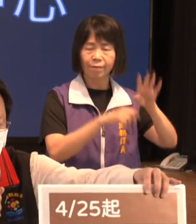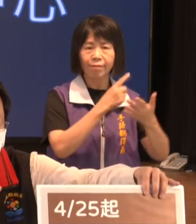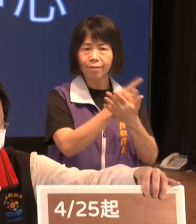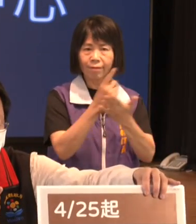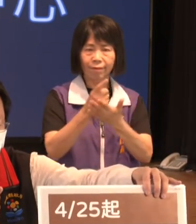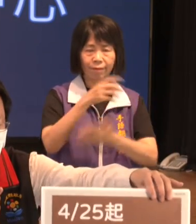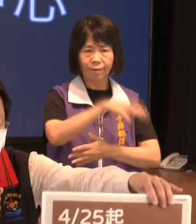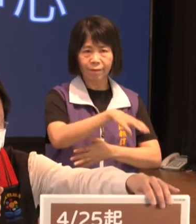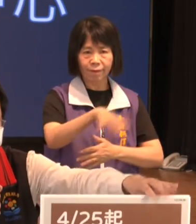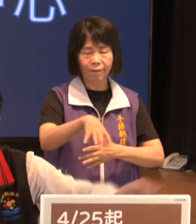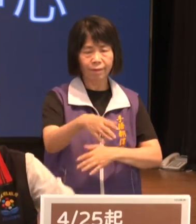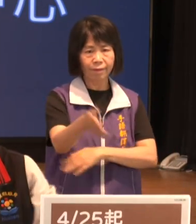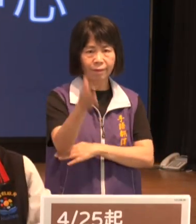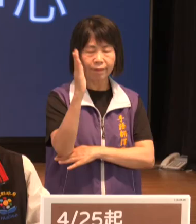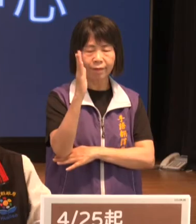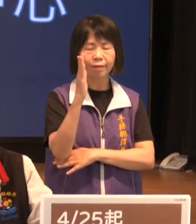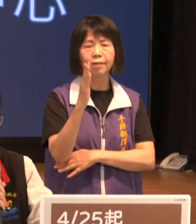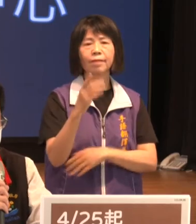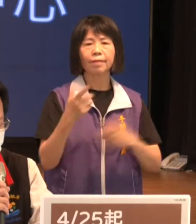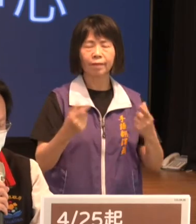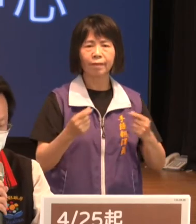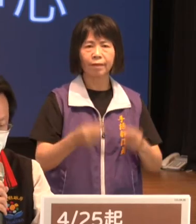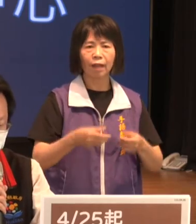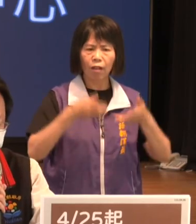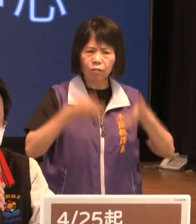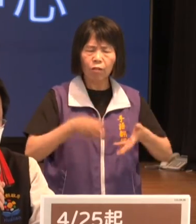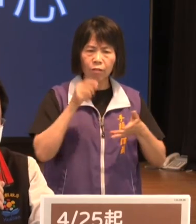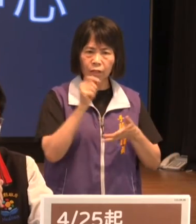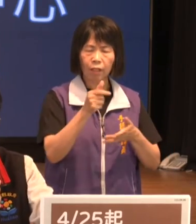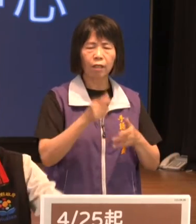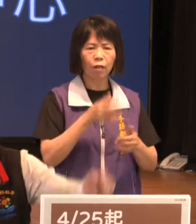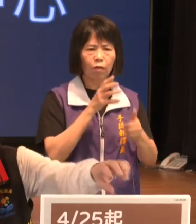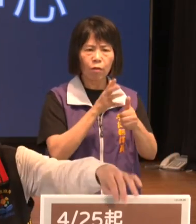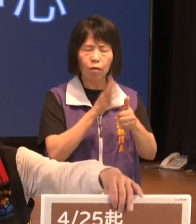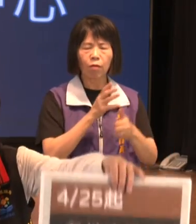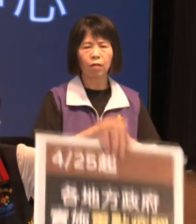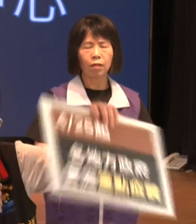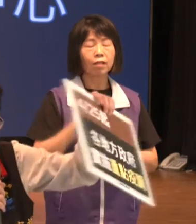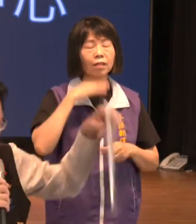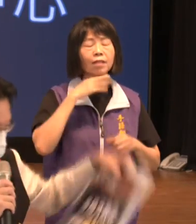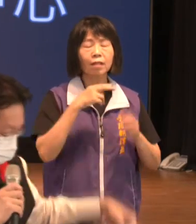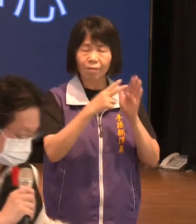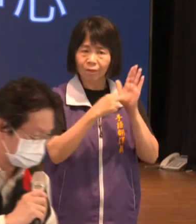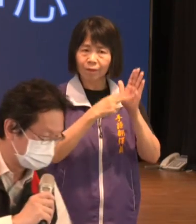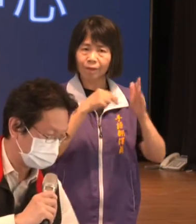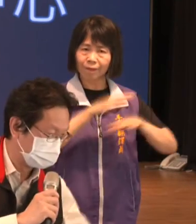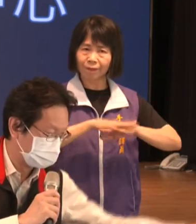方政府呢也实施我们的重点疫调，等一下会跟各位来分享什么叫重点疫调